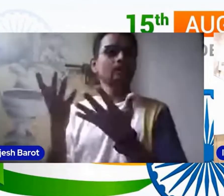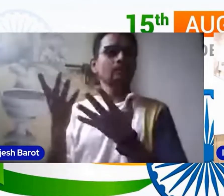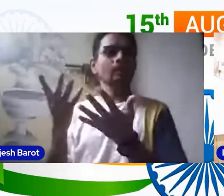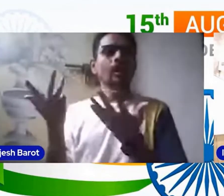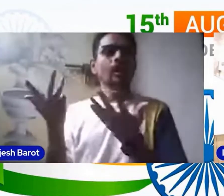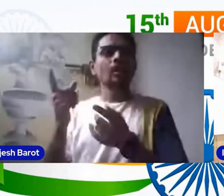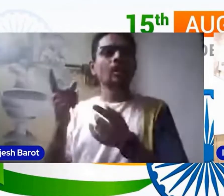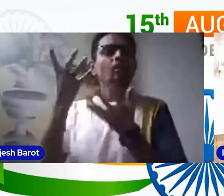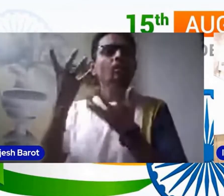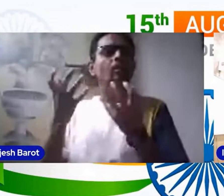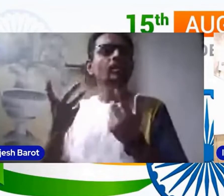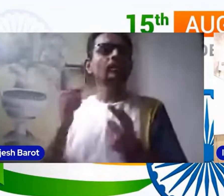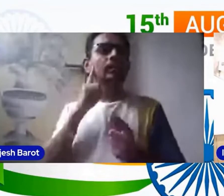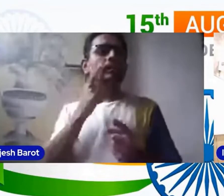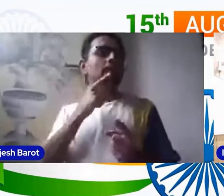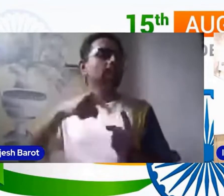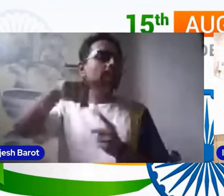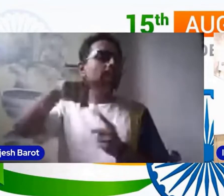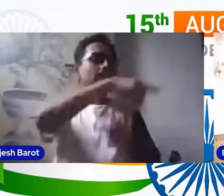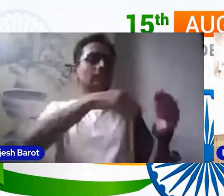था,